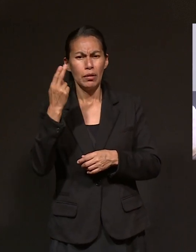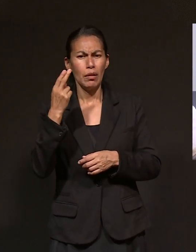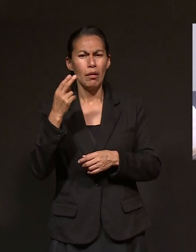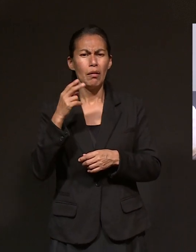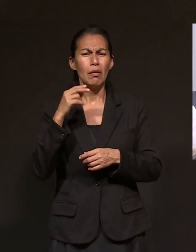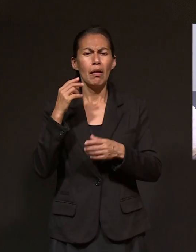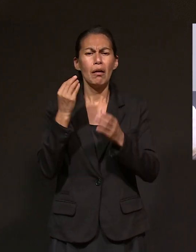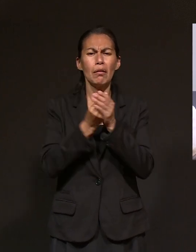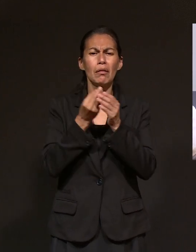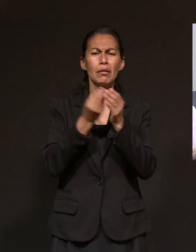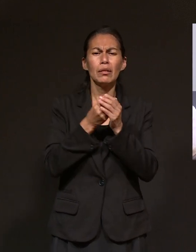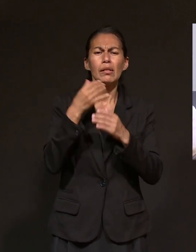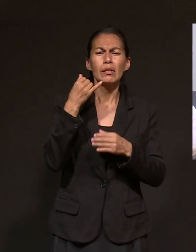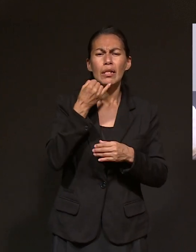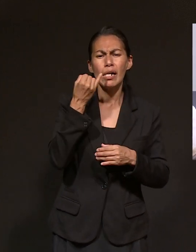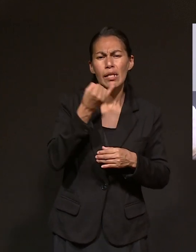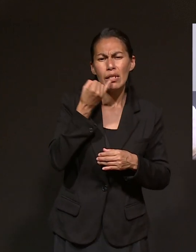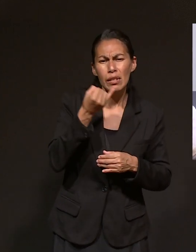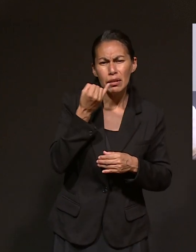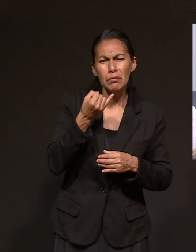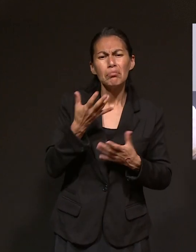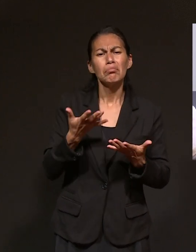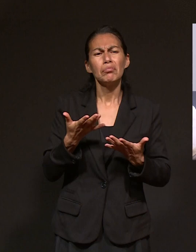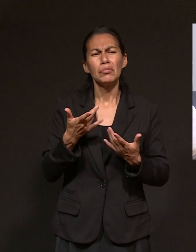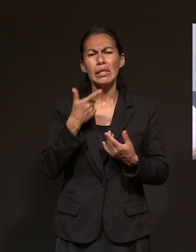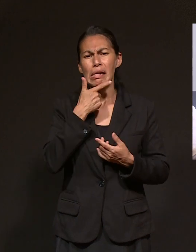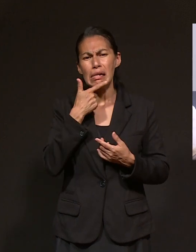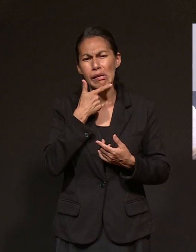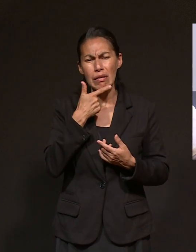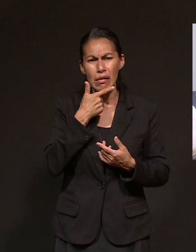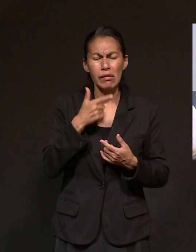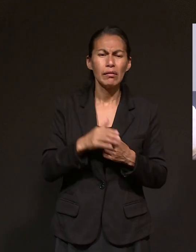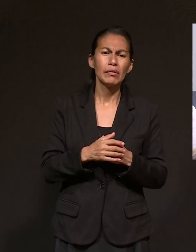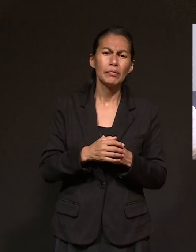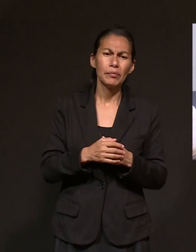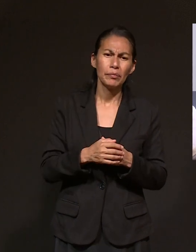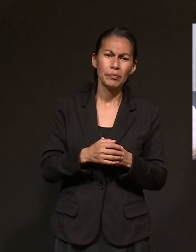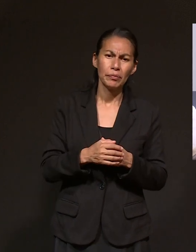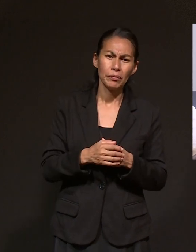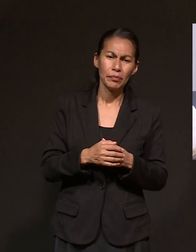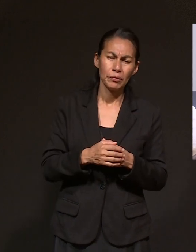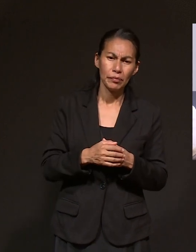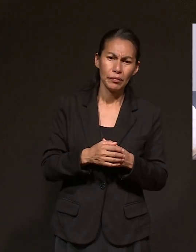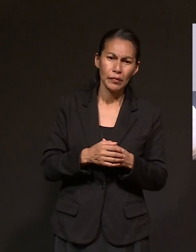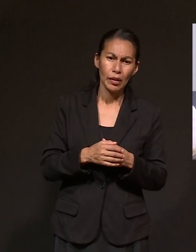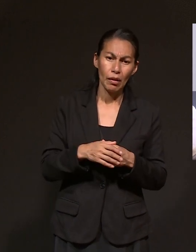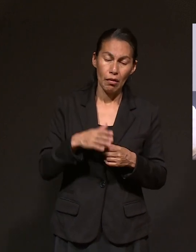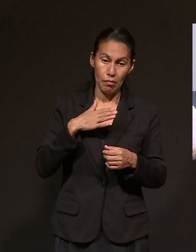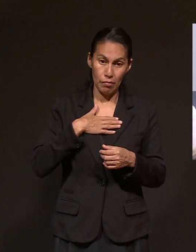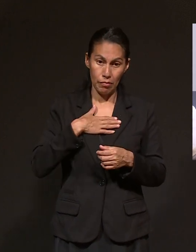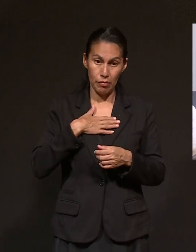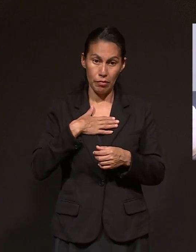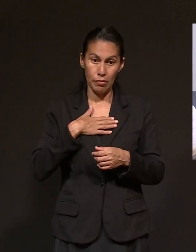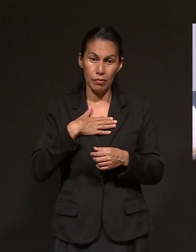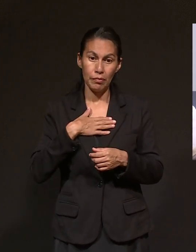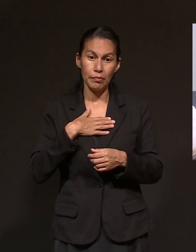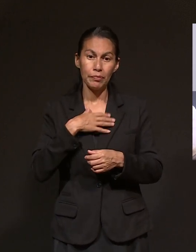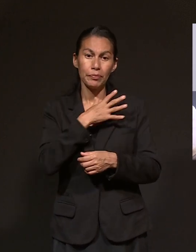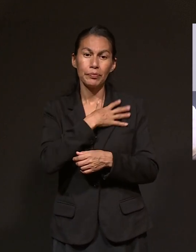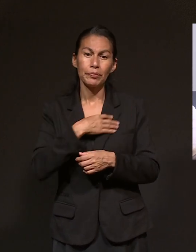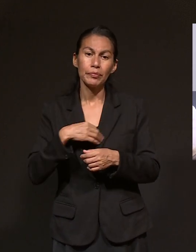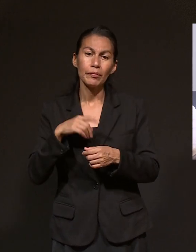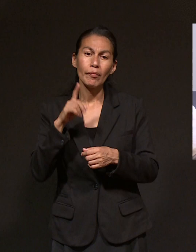en la prepa, da clases de inglés en la prepa. Mi hija está terminando su primer año de la preparatoria en el